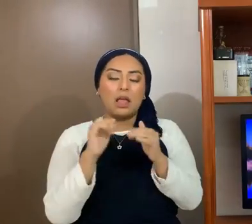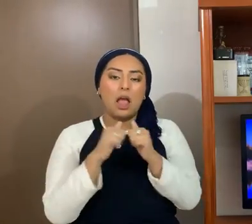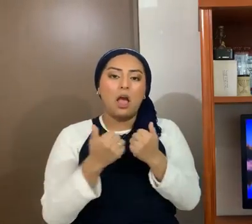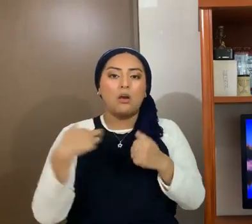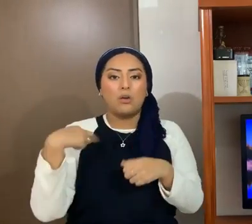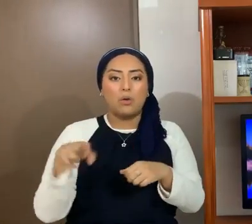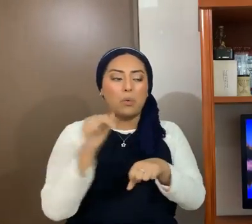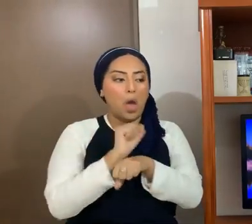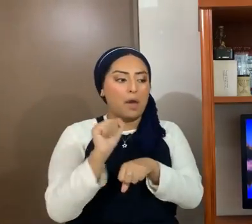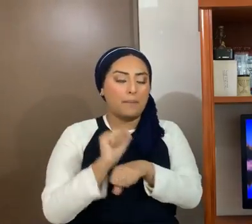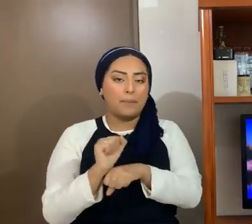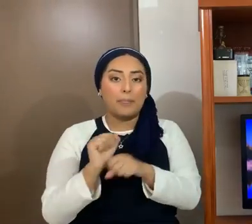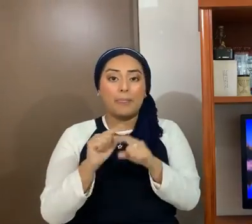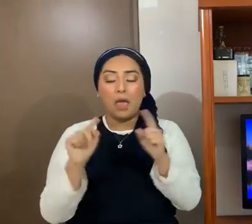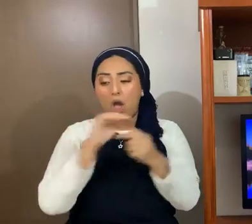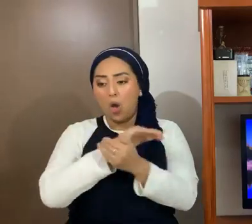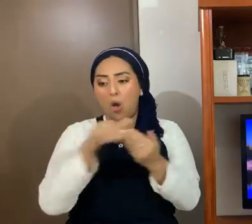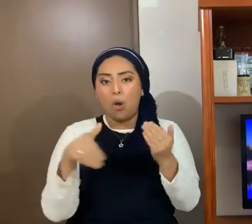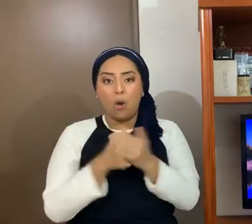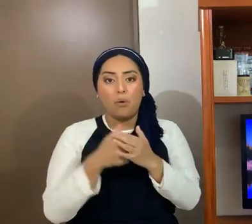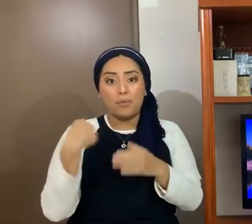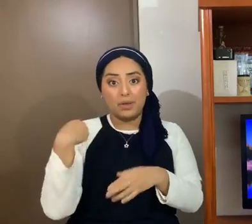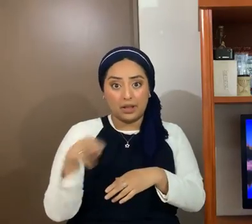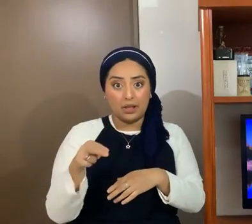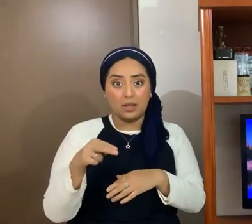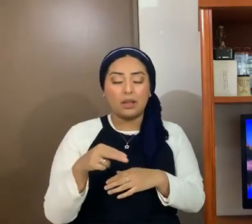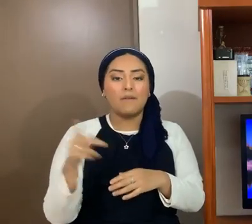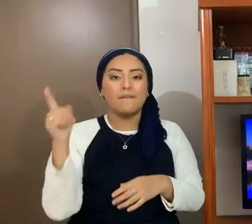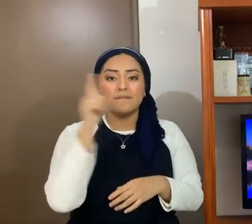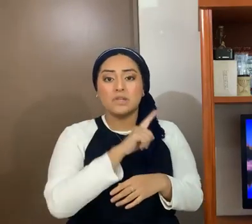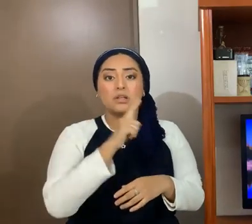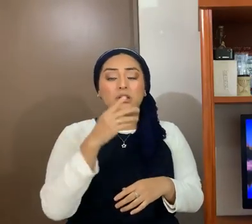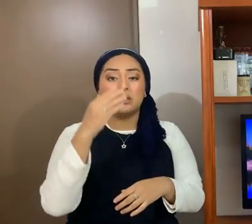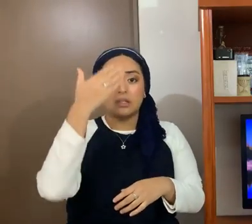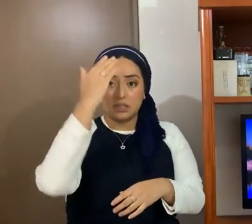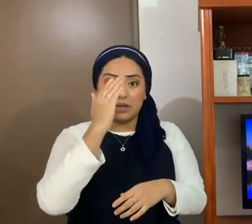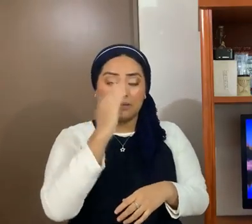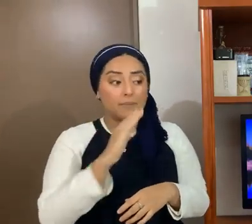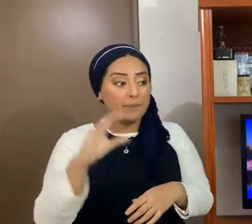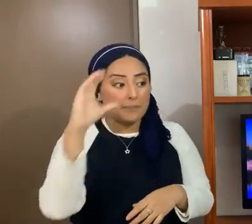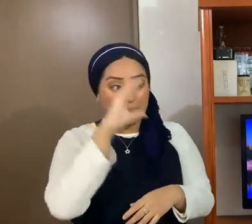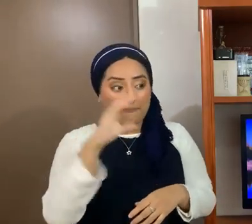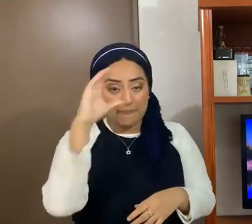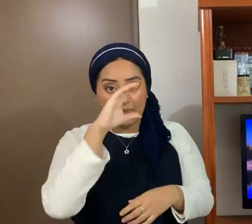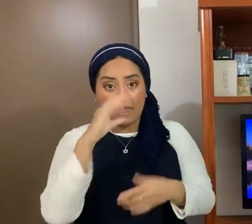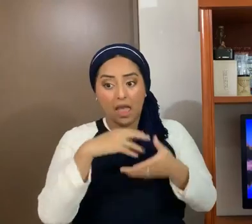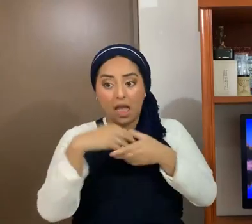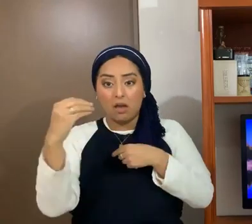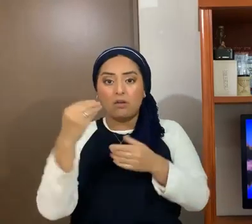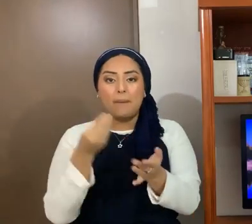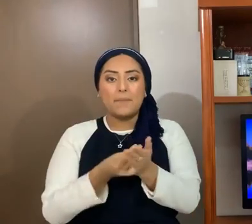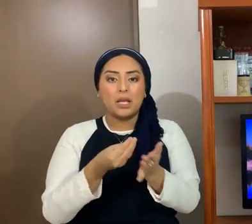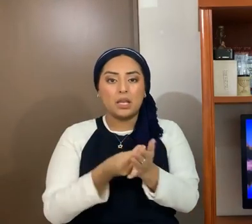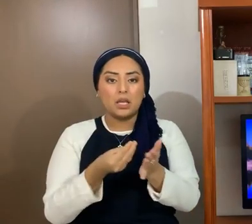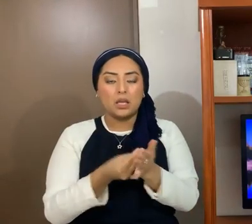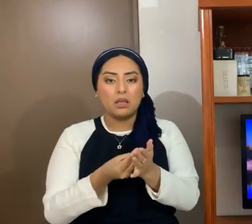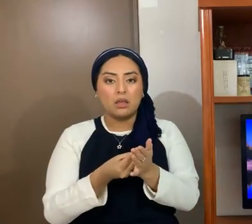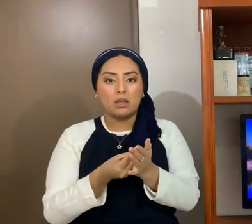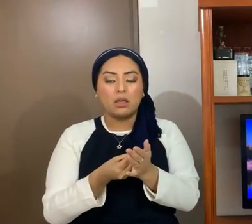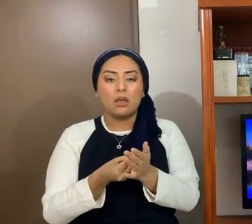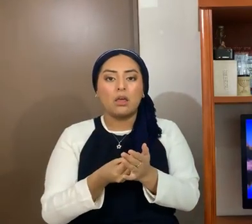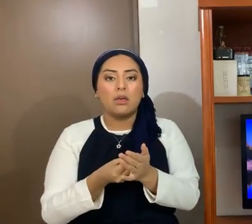las religiones. En todas las religiones los dioses falsos buscan sacarle dinero a la